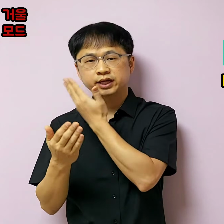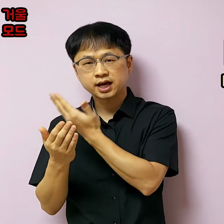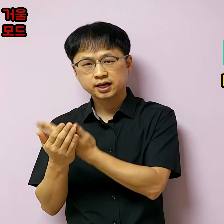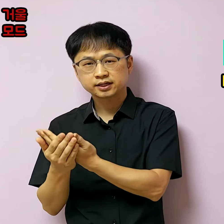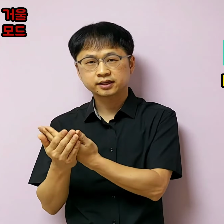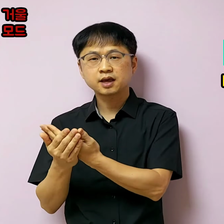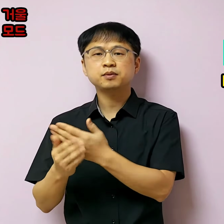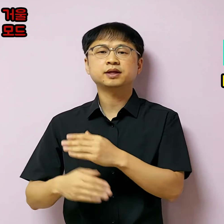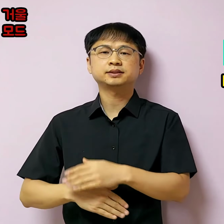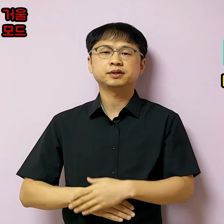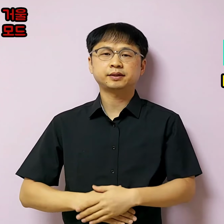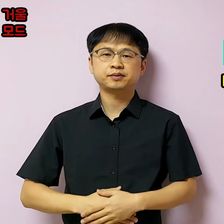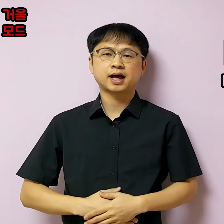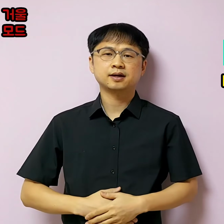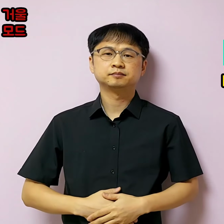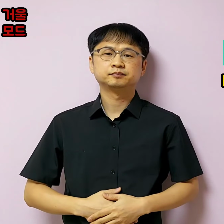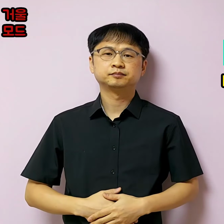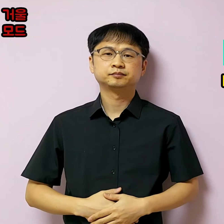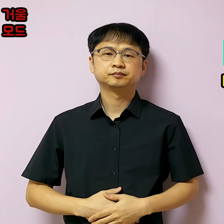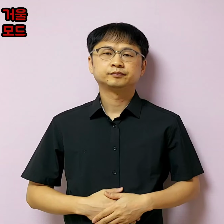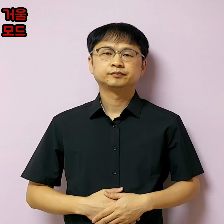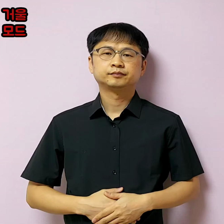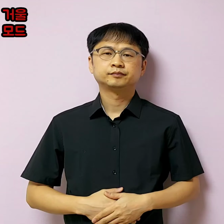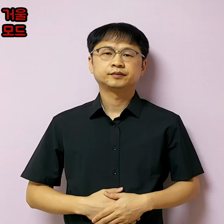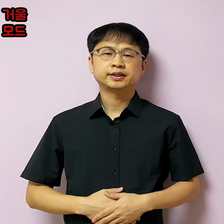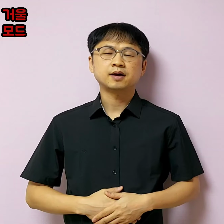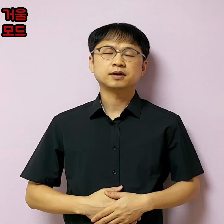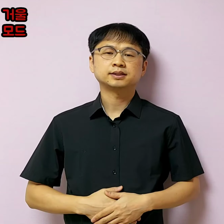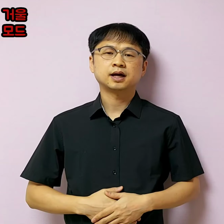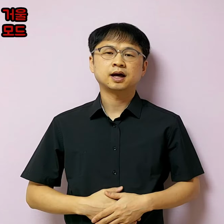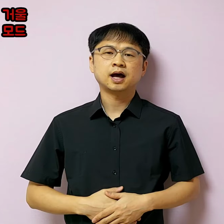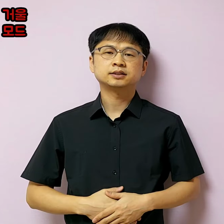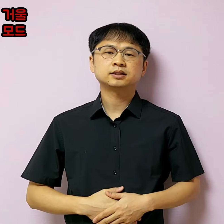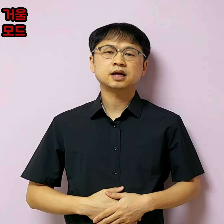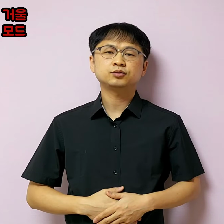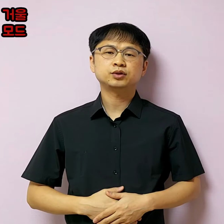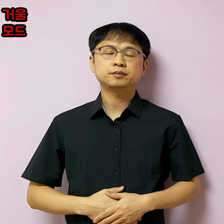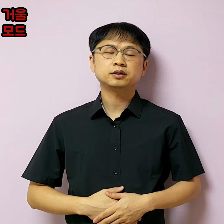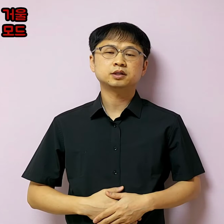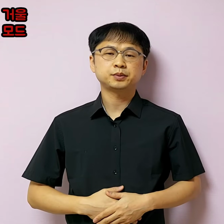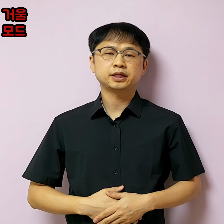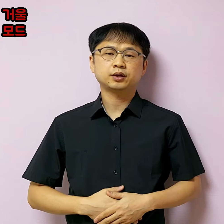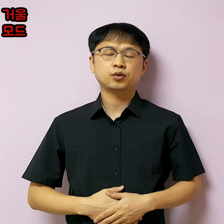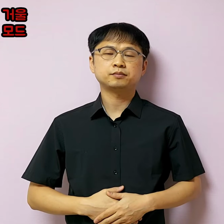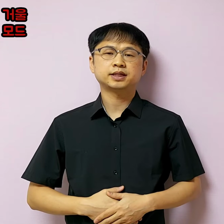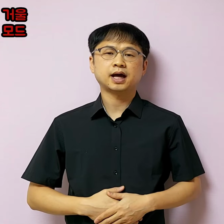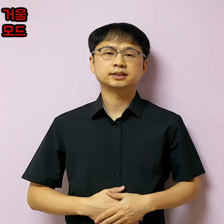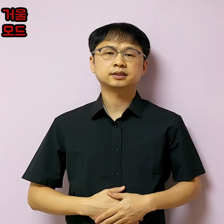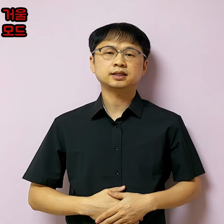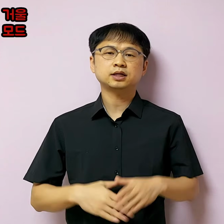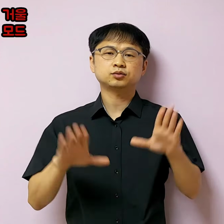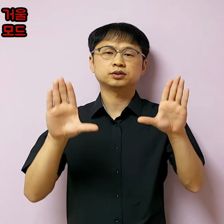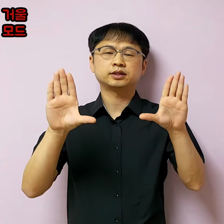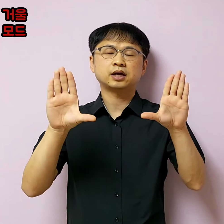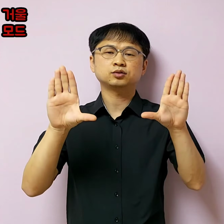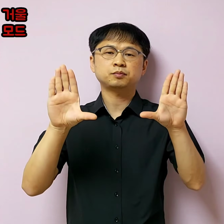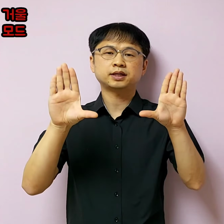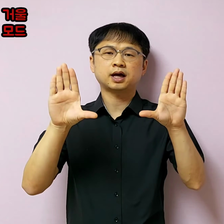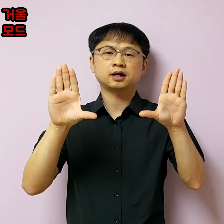1순위야 이렇게 표현하시면 됩니다. 네, 다음 가사. 안전한 유리병을 핑계로입니다. 안전하다 수어는 양손바닥